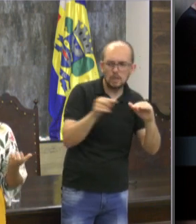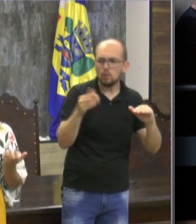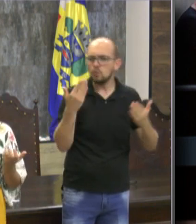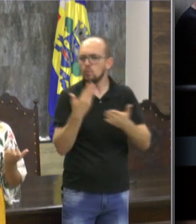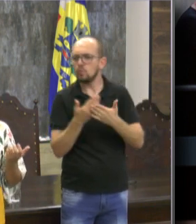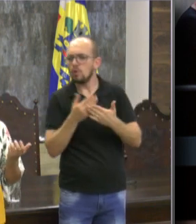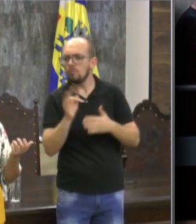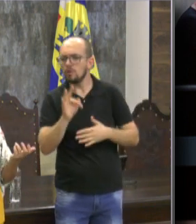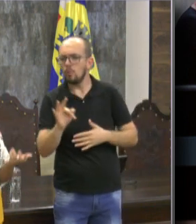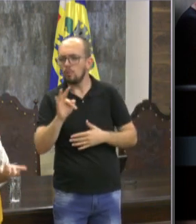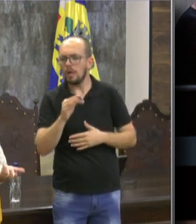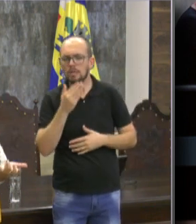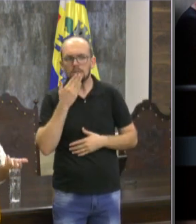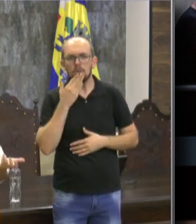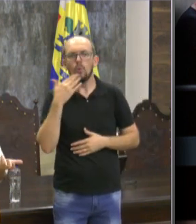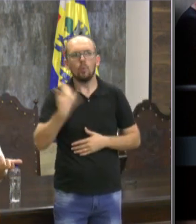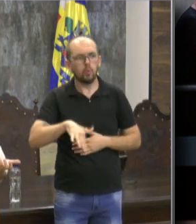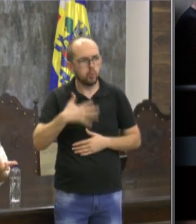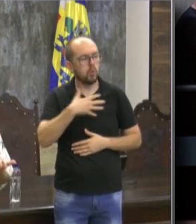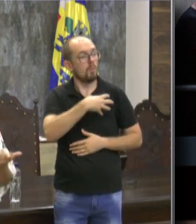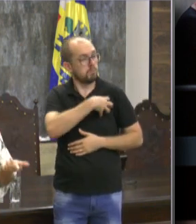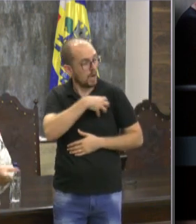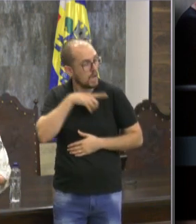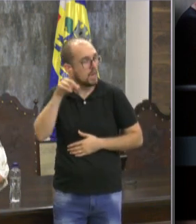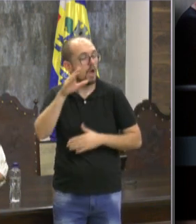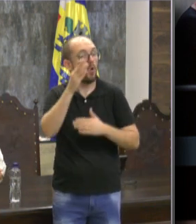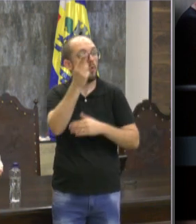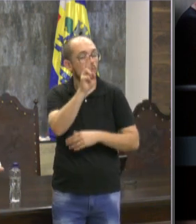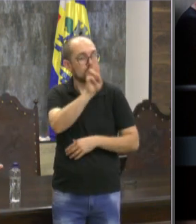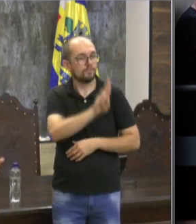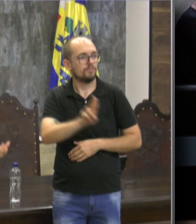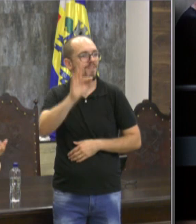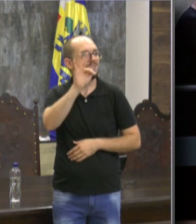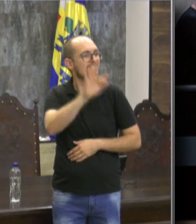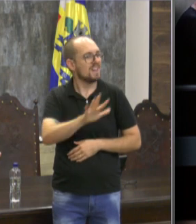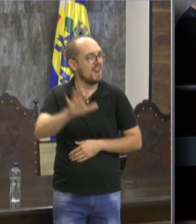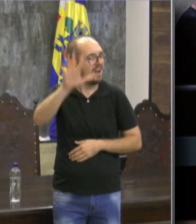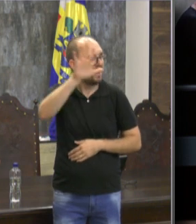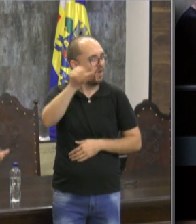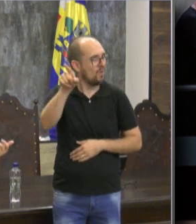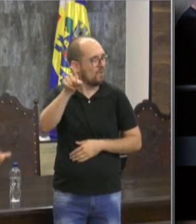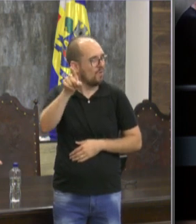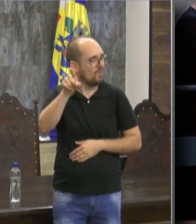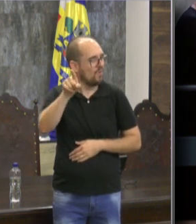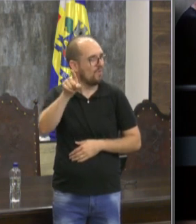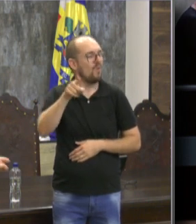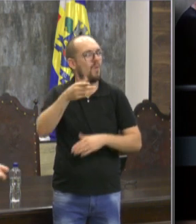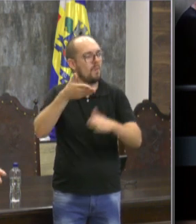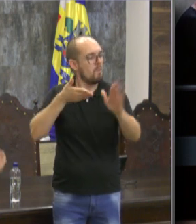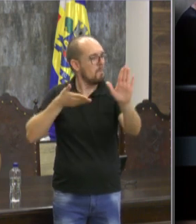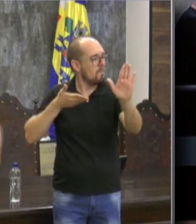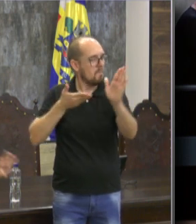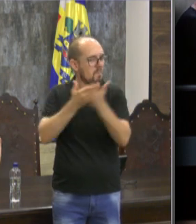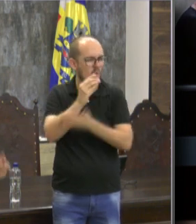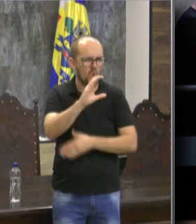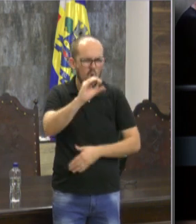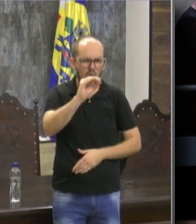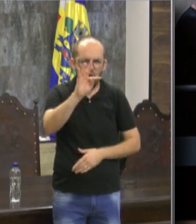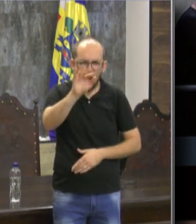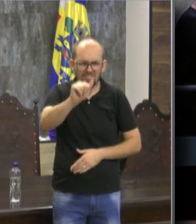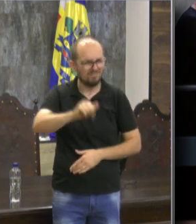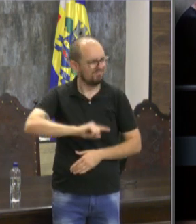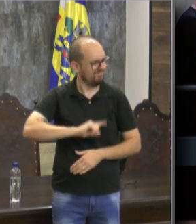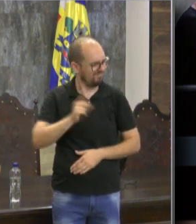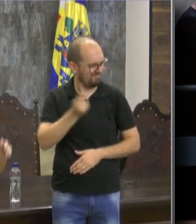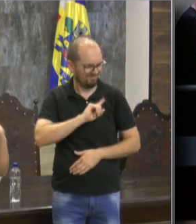pública, né? Na Bahia, e federal, e não usou cota. Não usou cota, ela faz questão de falar